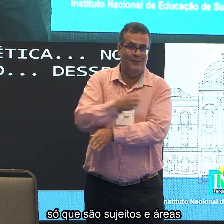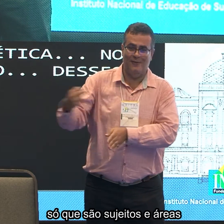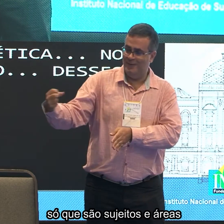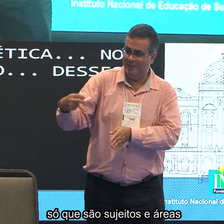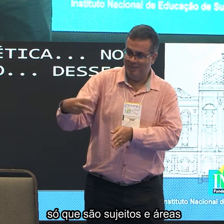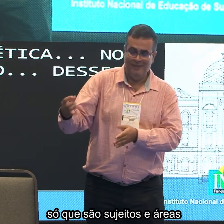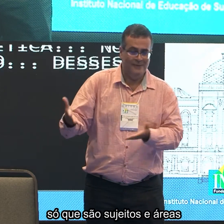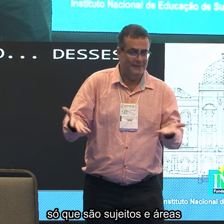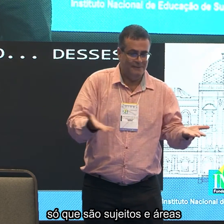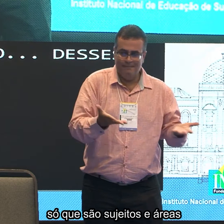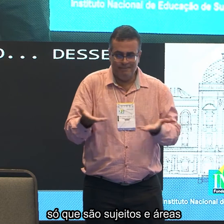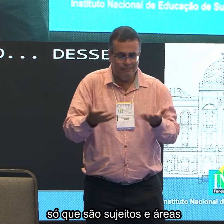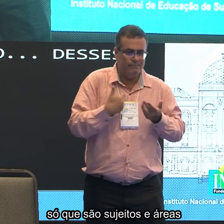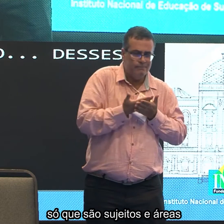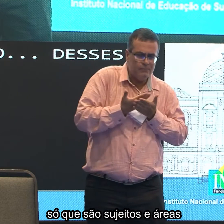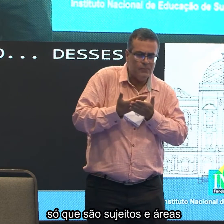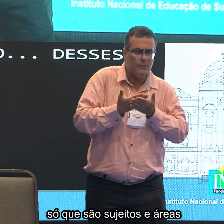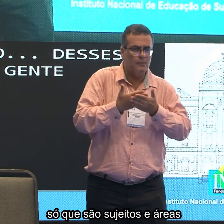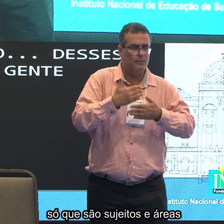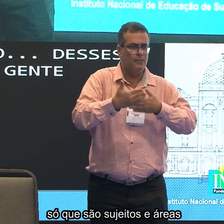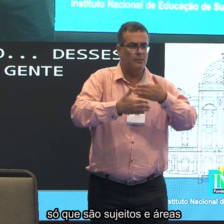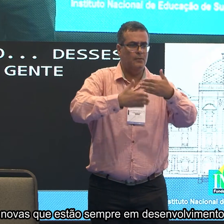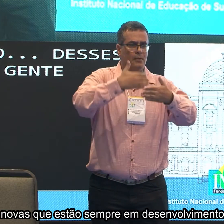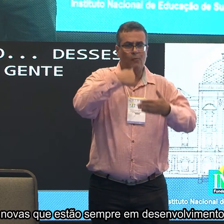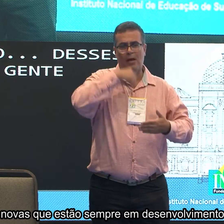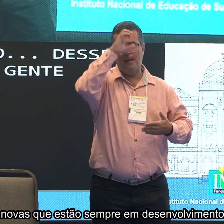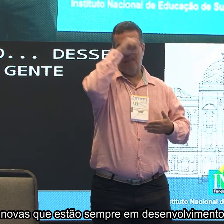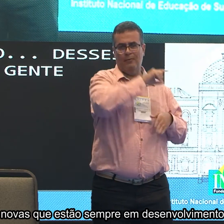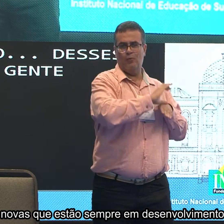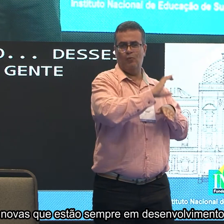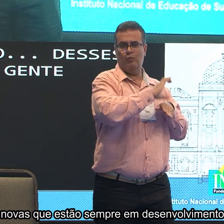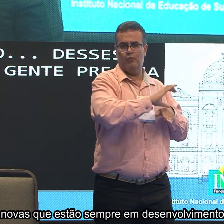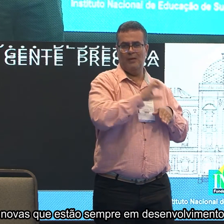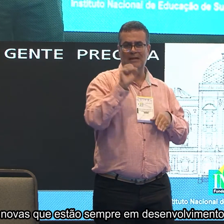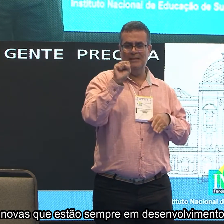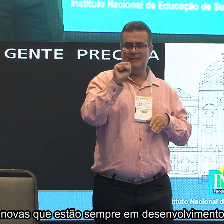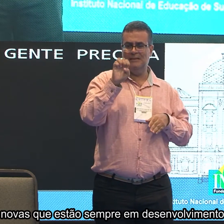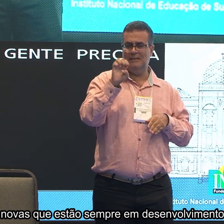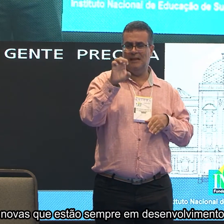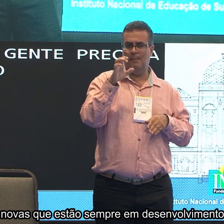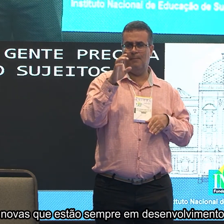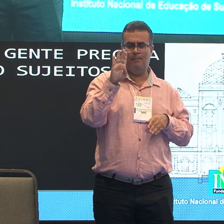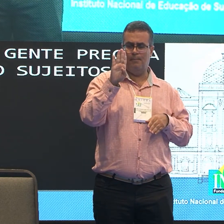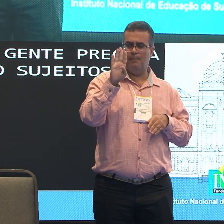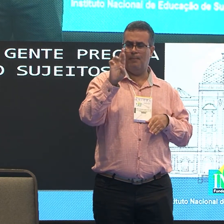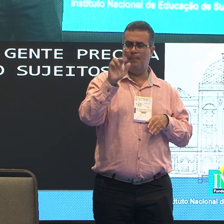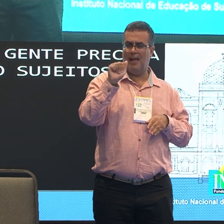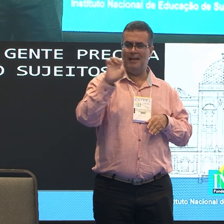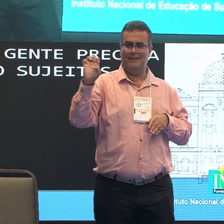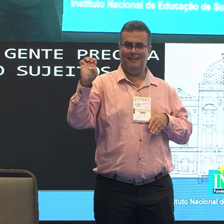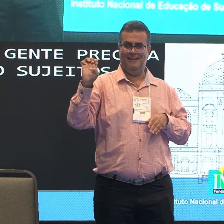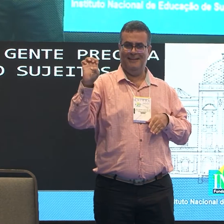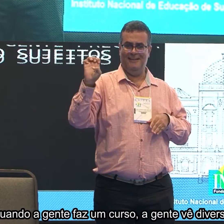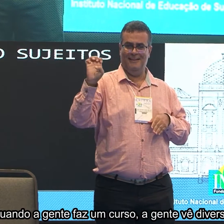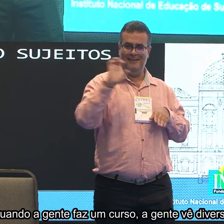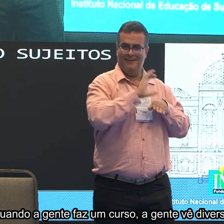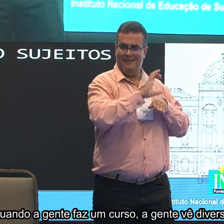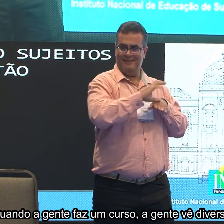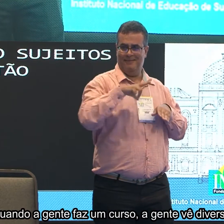só que são sujeitos e áreas novas que estão sempre em desenvolvimento. E quando a